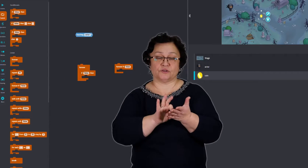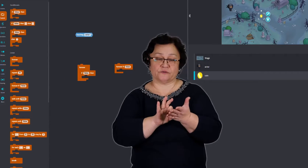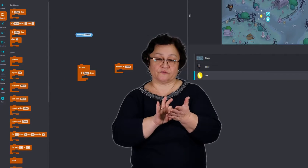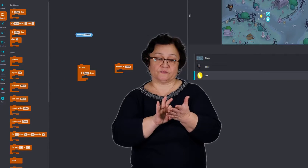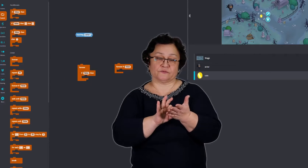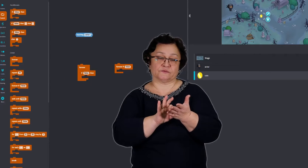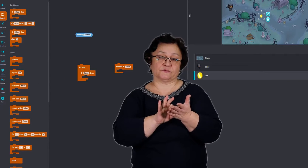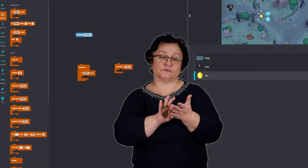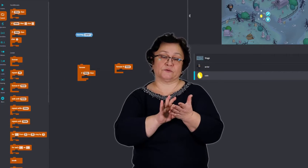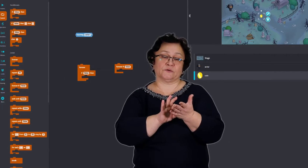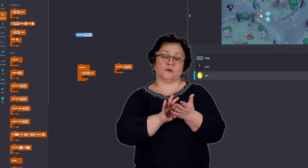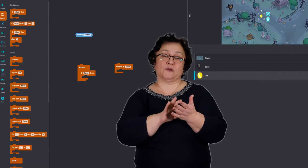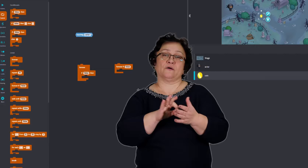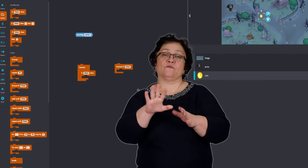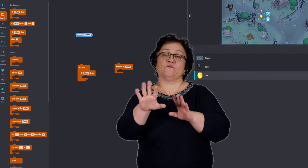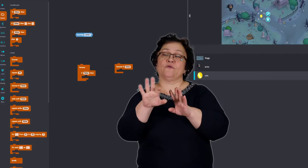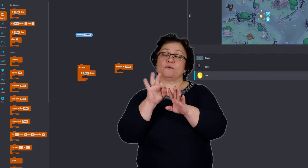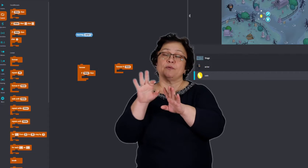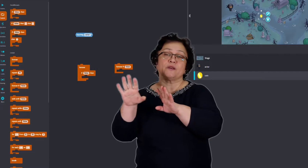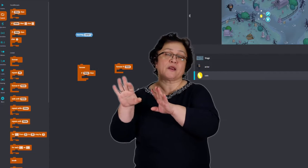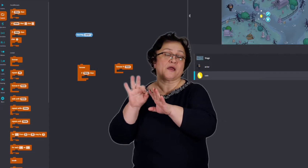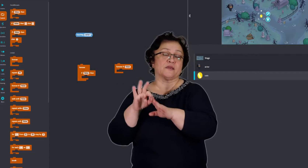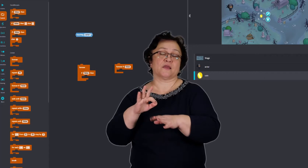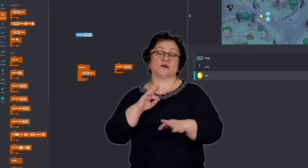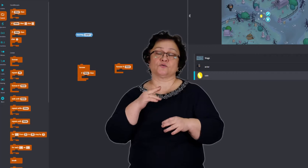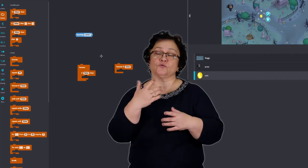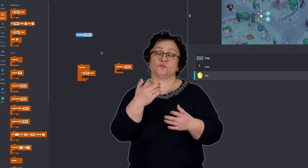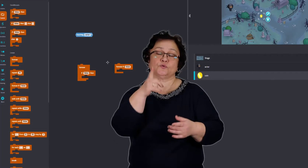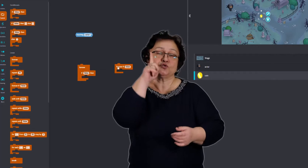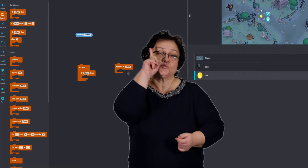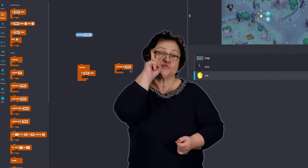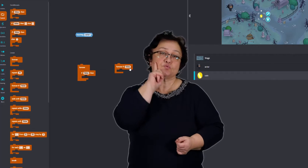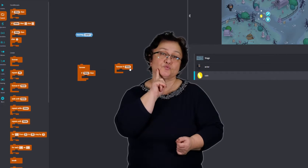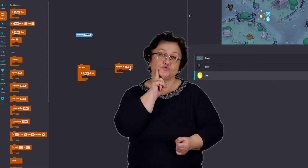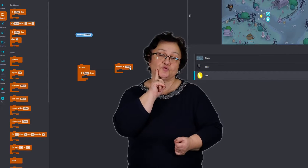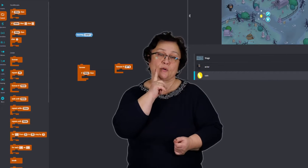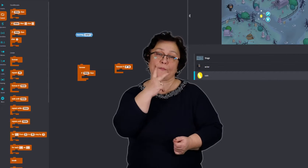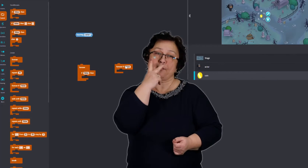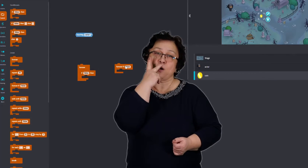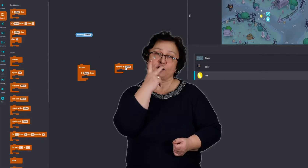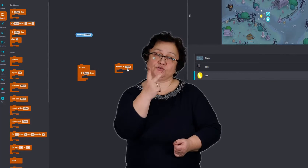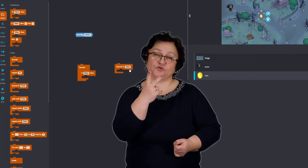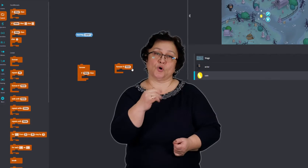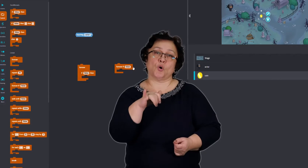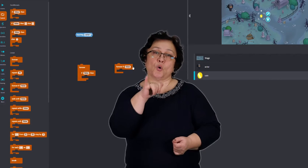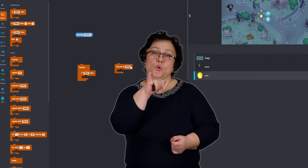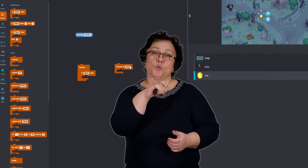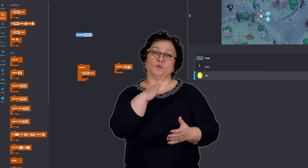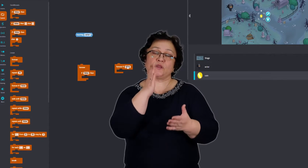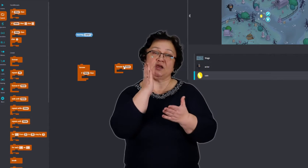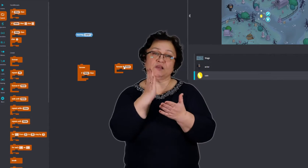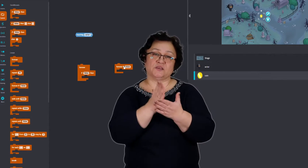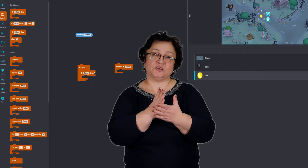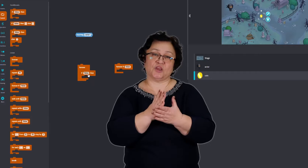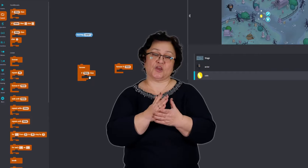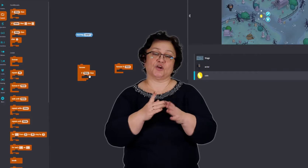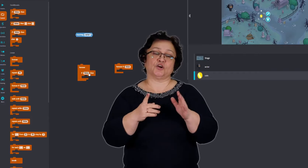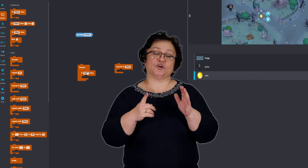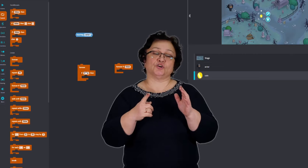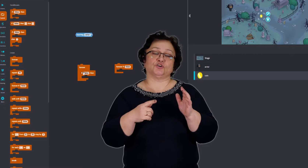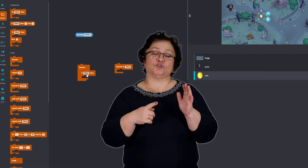if. Вибирай, як тобі зручно. Бачиш, у них є ось цей